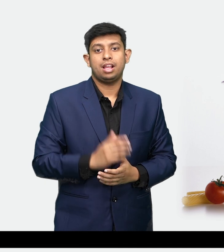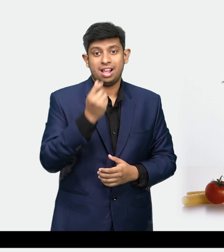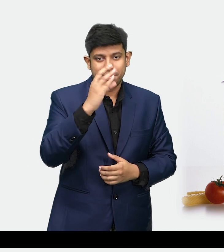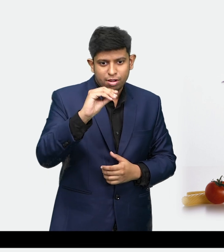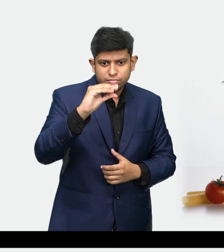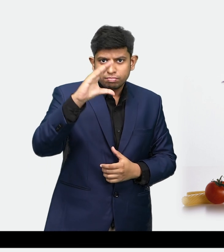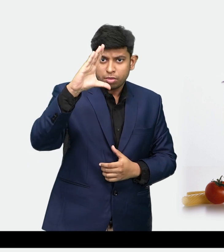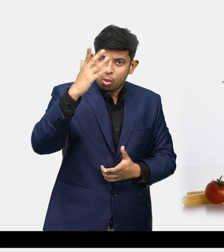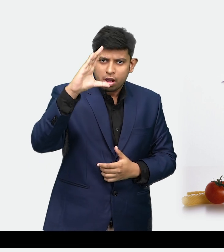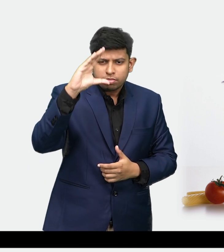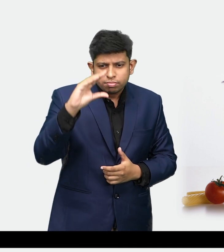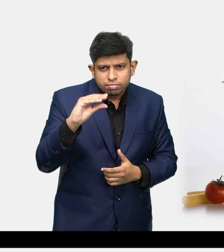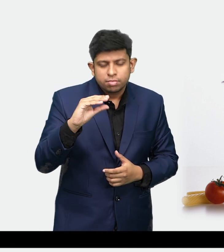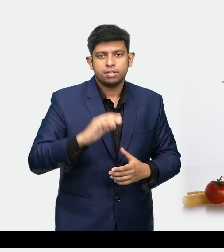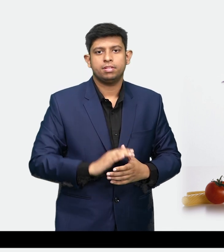ಸಂಪುಟ,